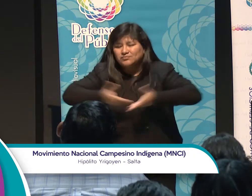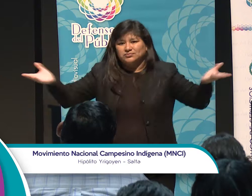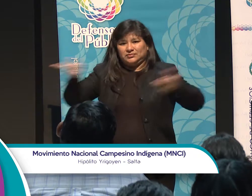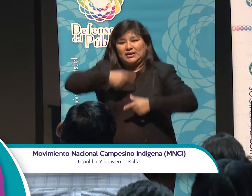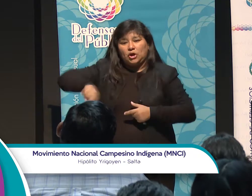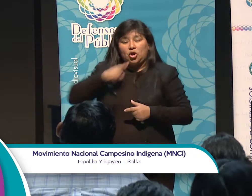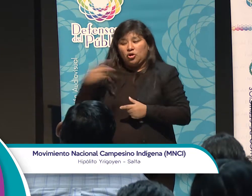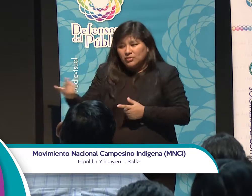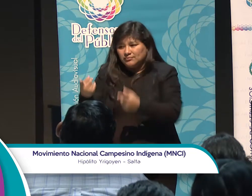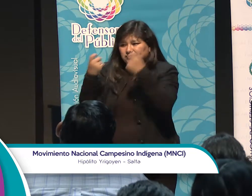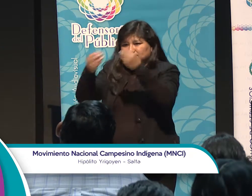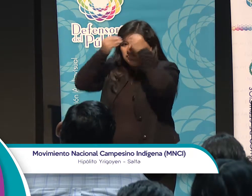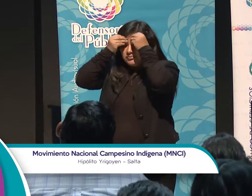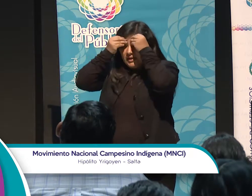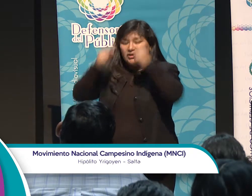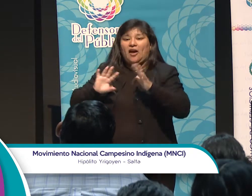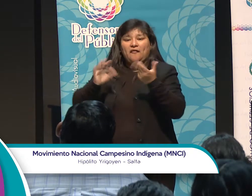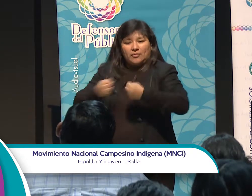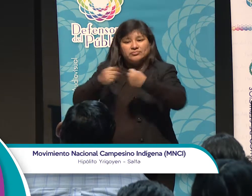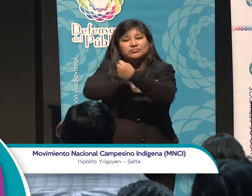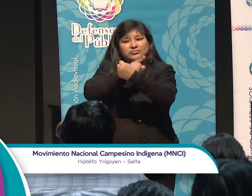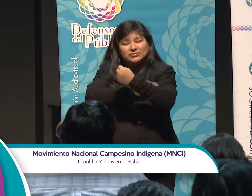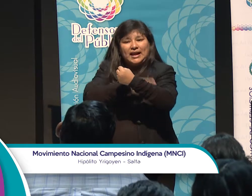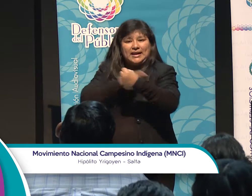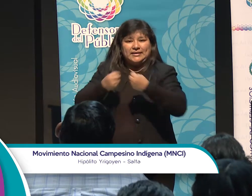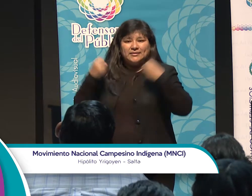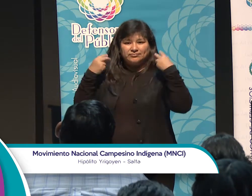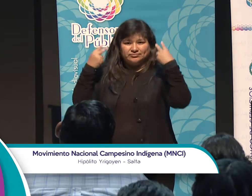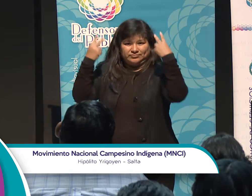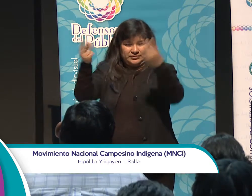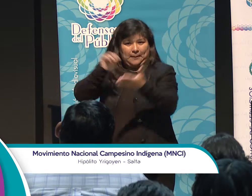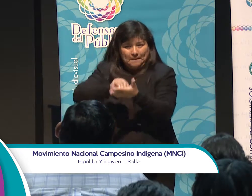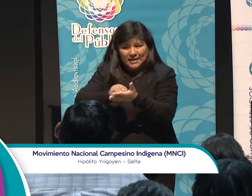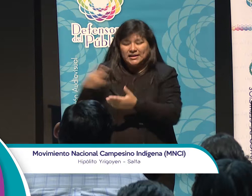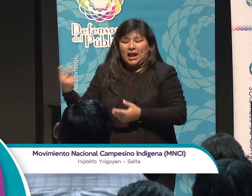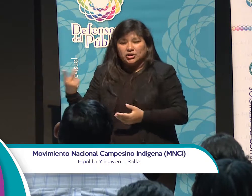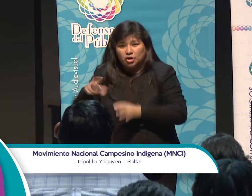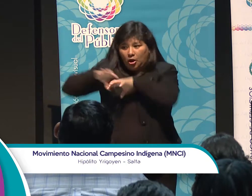y la información salga desde los distintos territorios. Por ahí